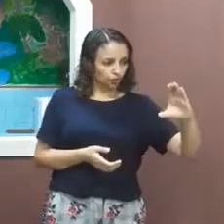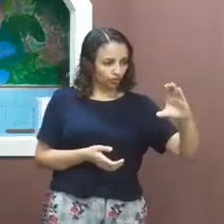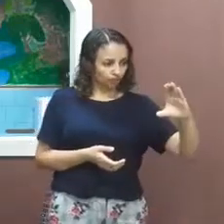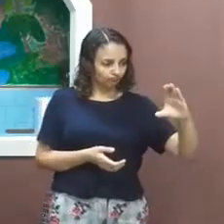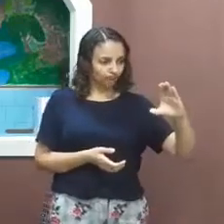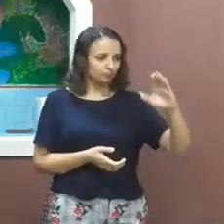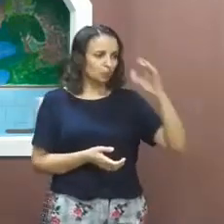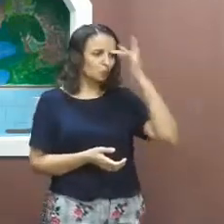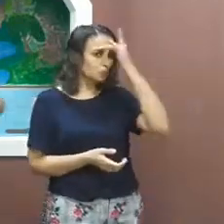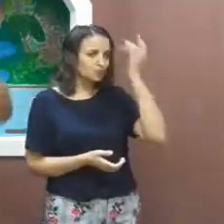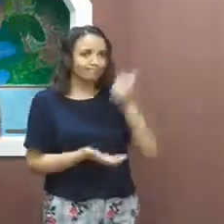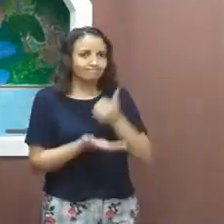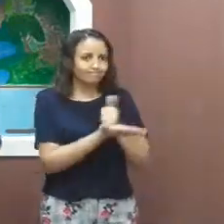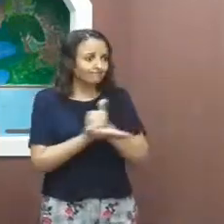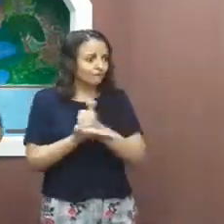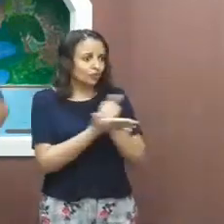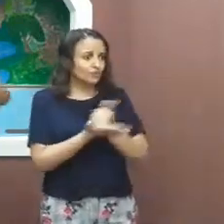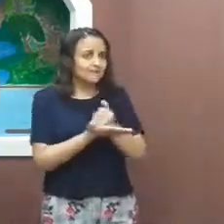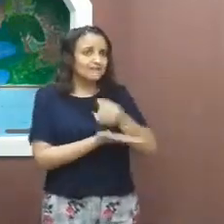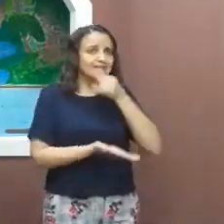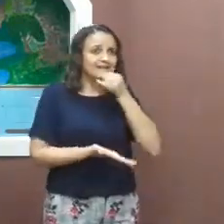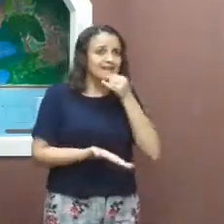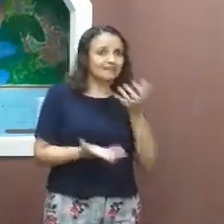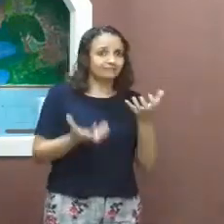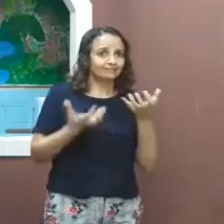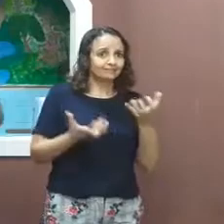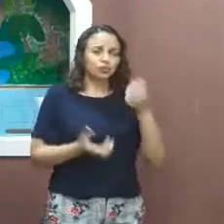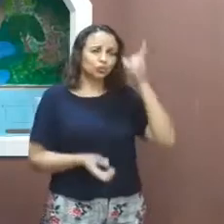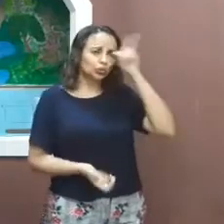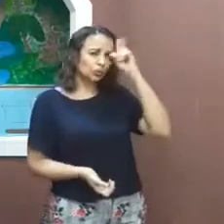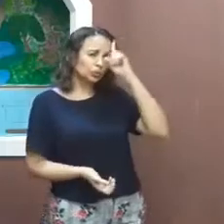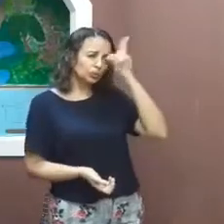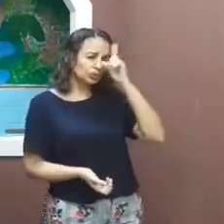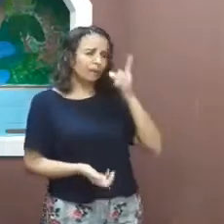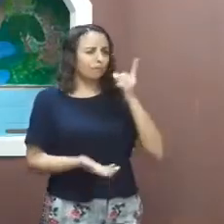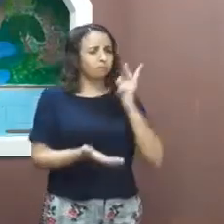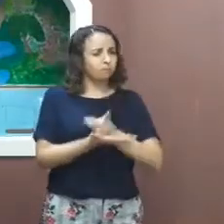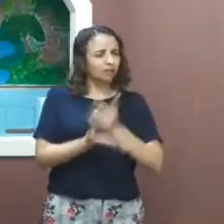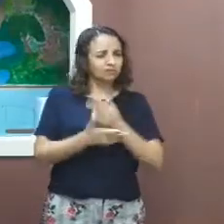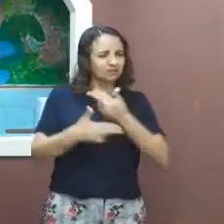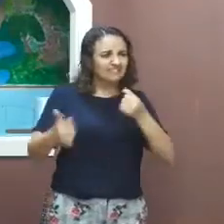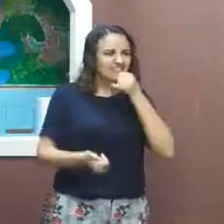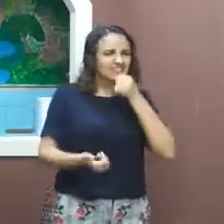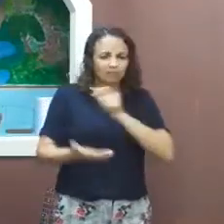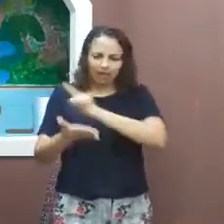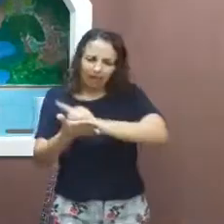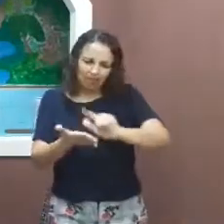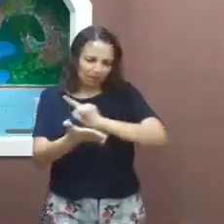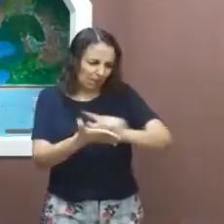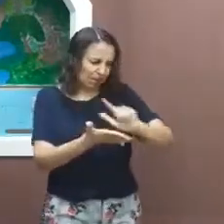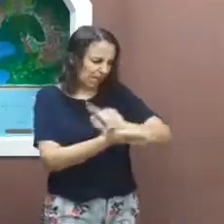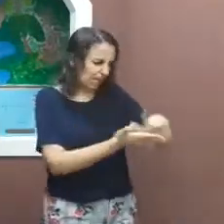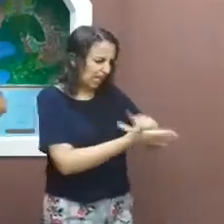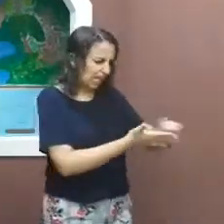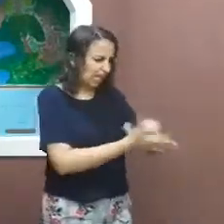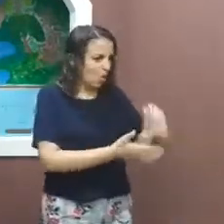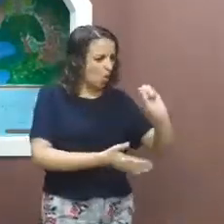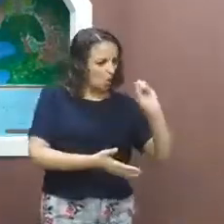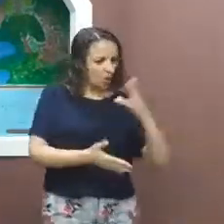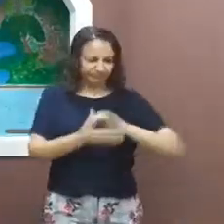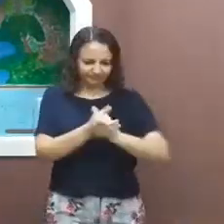obsessivo compulsivo, pessoa que tem a mania, ele tem que fazer um ritual de limpeza, um ritual de purificação, um ritual de lavar as mãos,